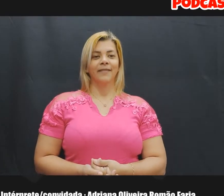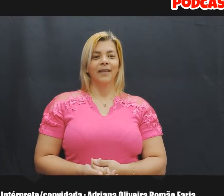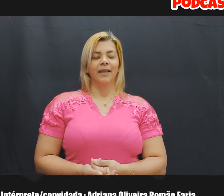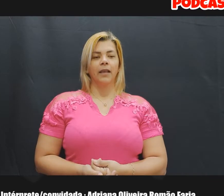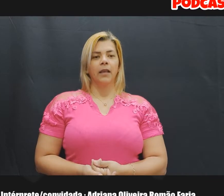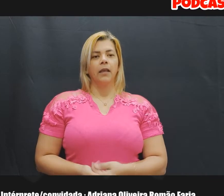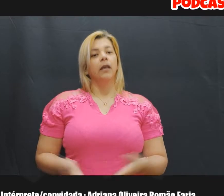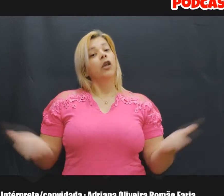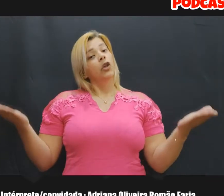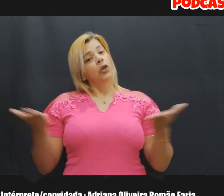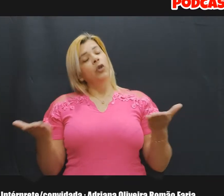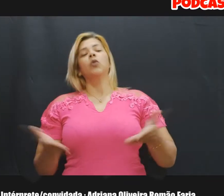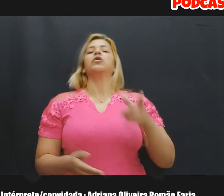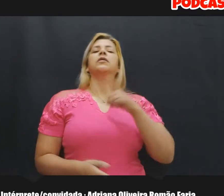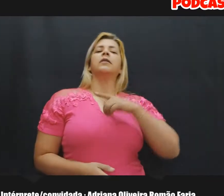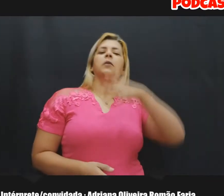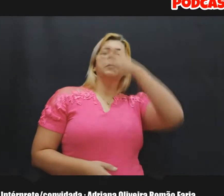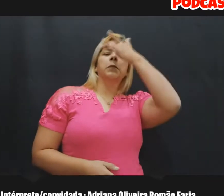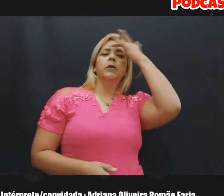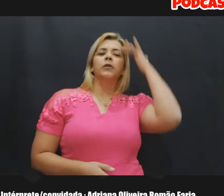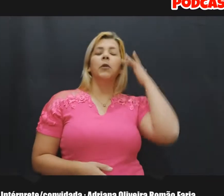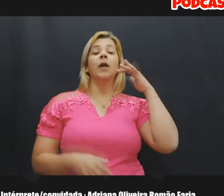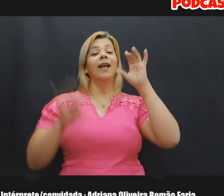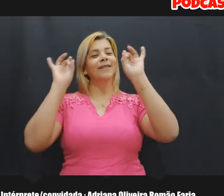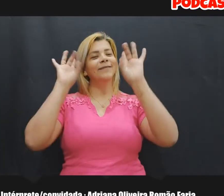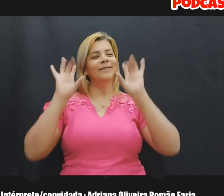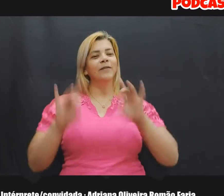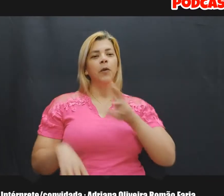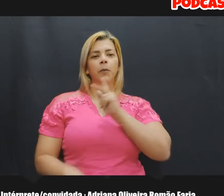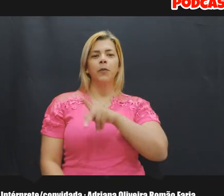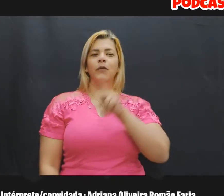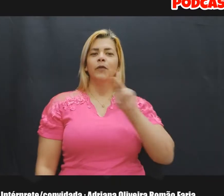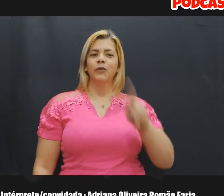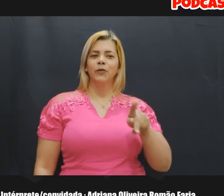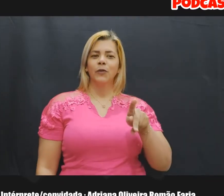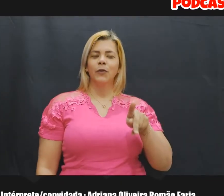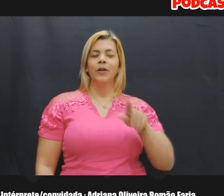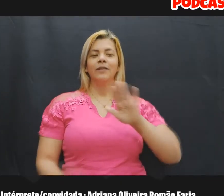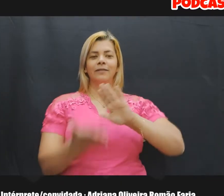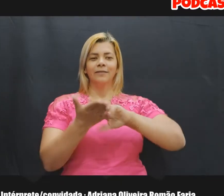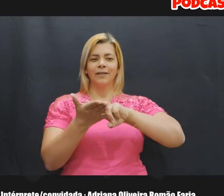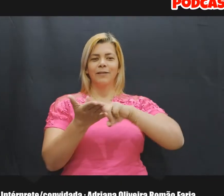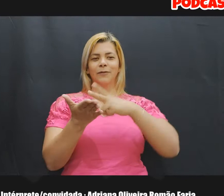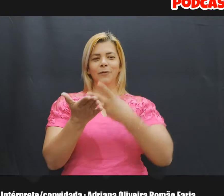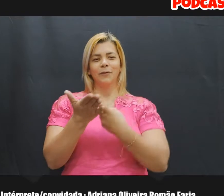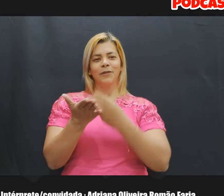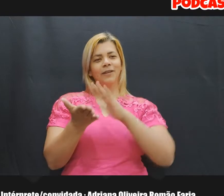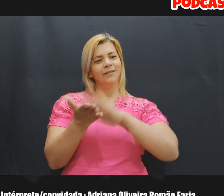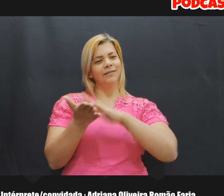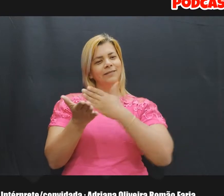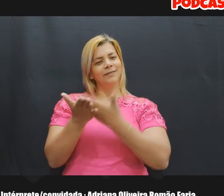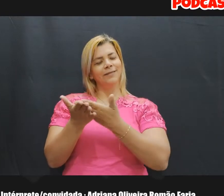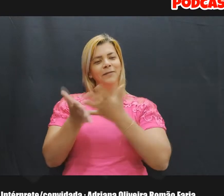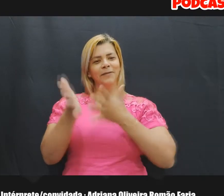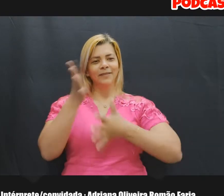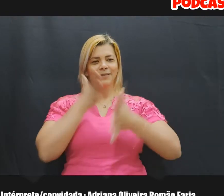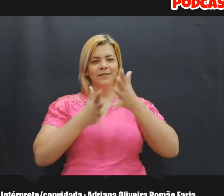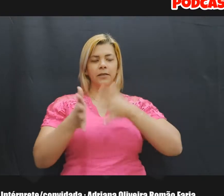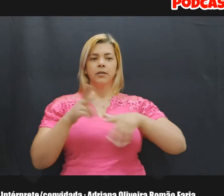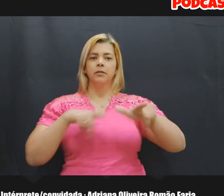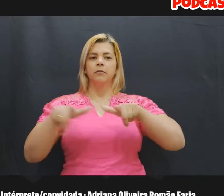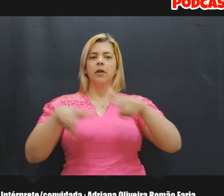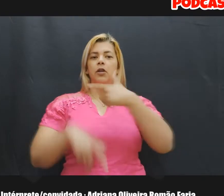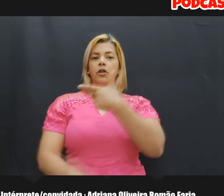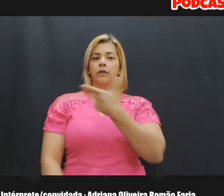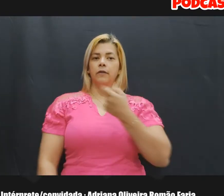E a nossa convidada de hoje é uma professora, tradutora e intérprete de Libras. Trabalha há 20